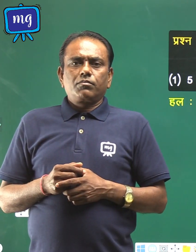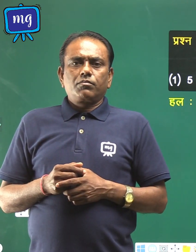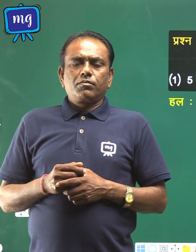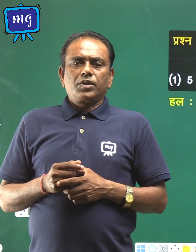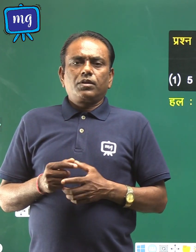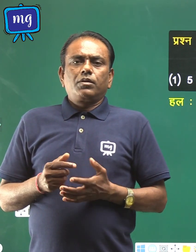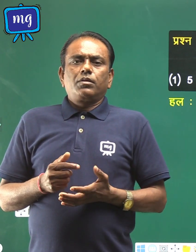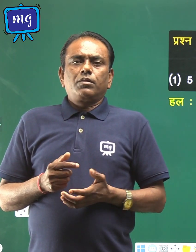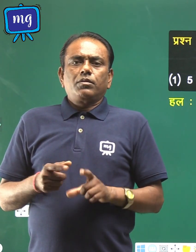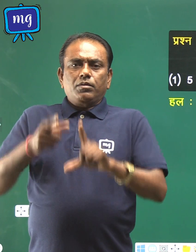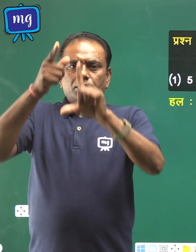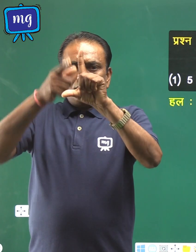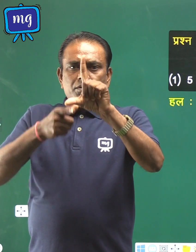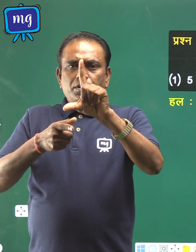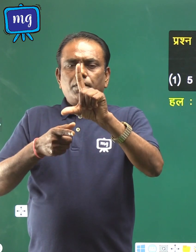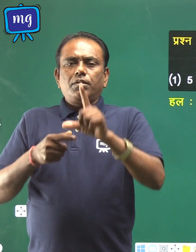स्केल के